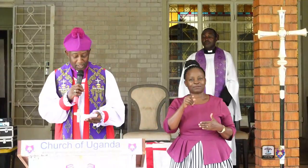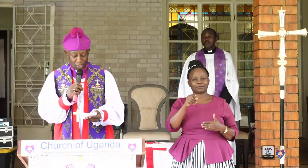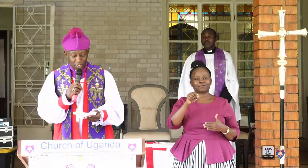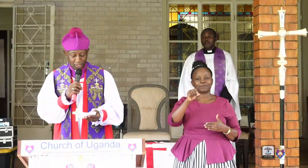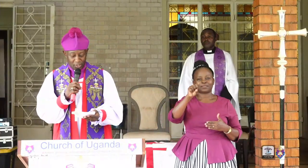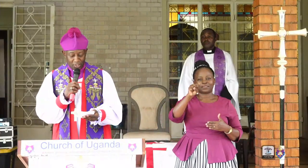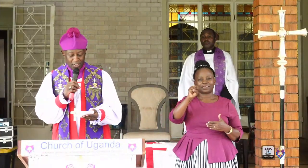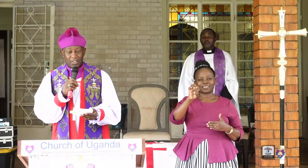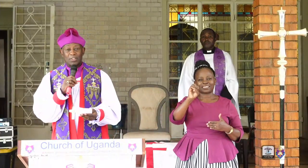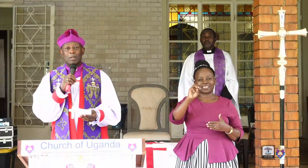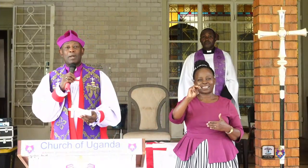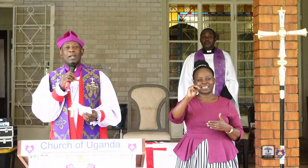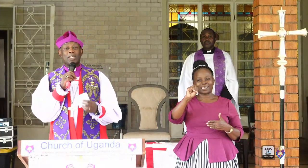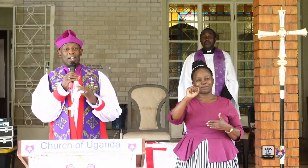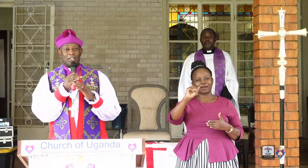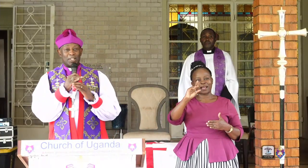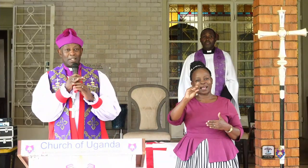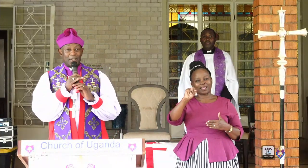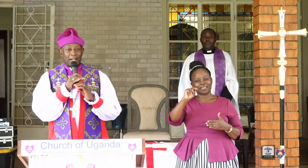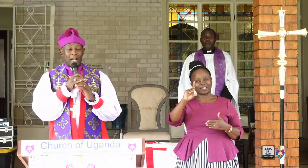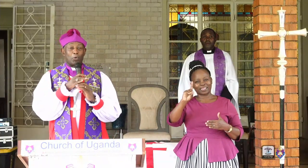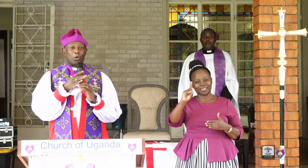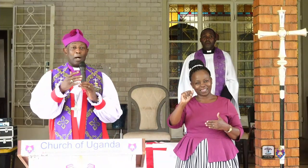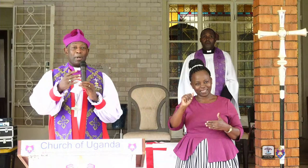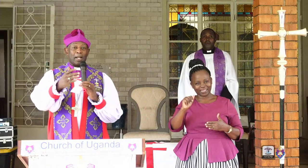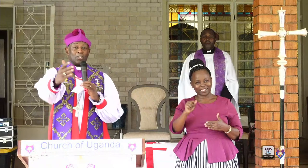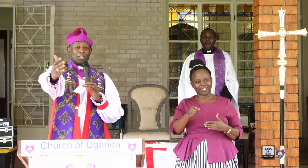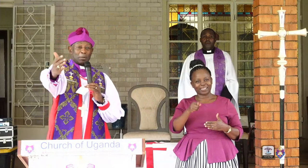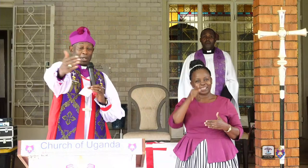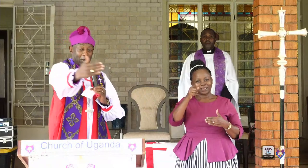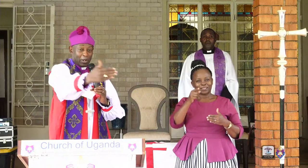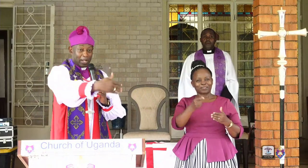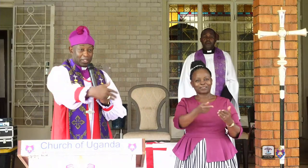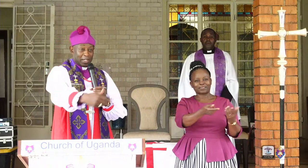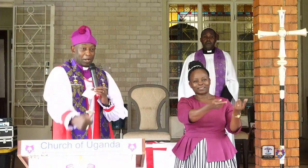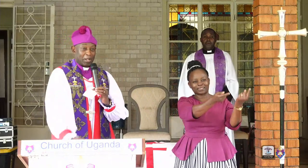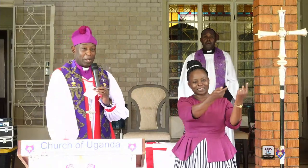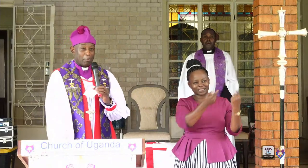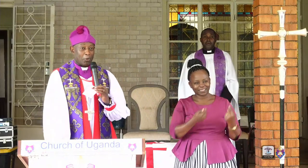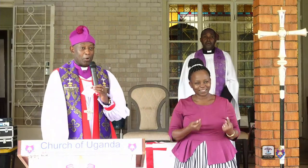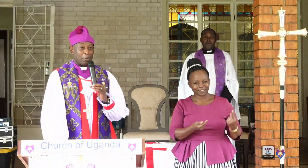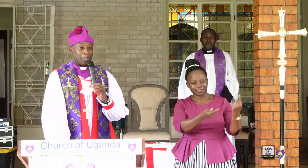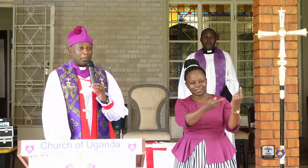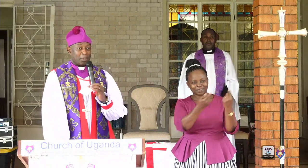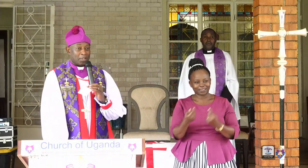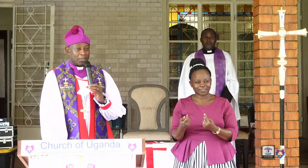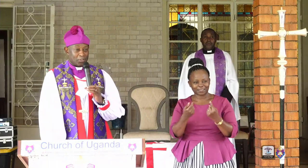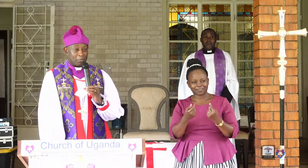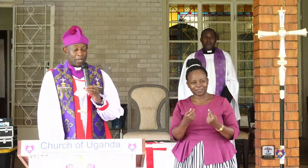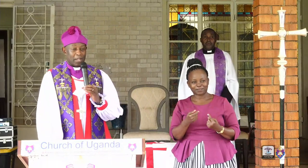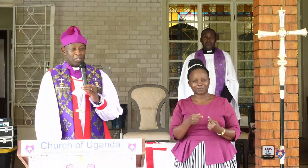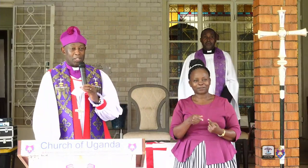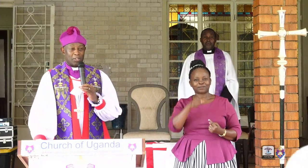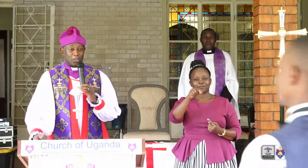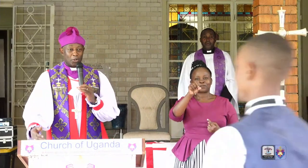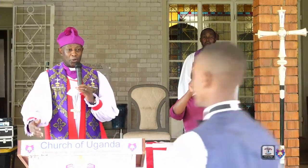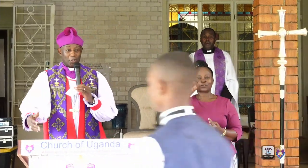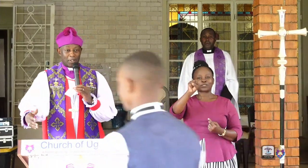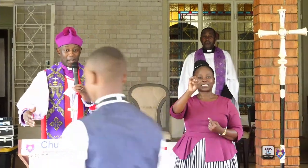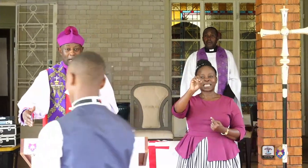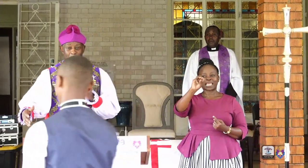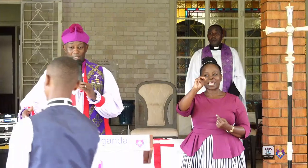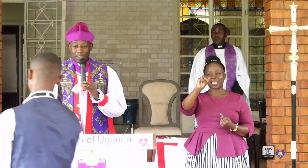Semanda Gerard. Semana Gerard yali ku kamera sembera wana atuna bakulabe Semana Gerard